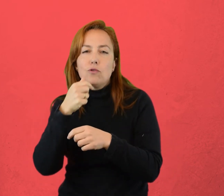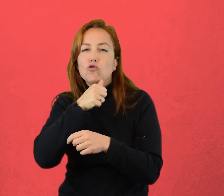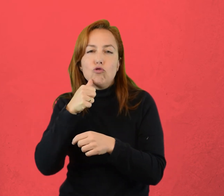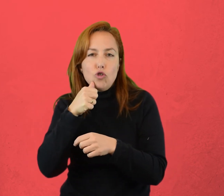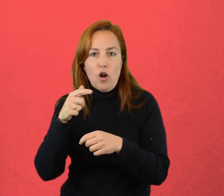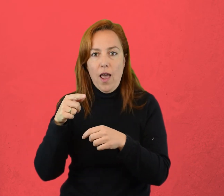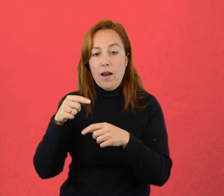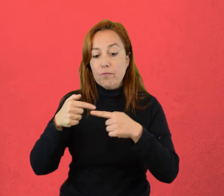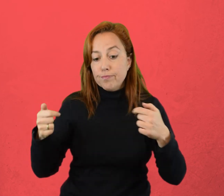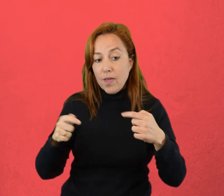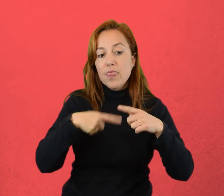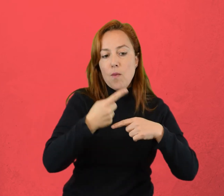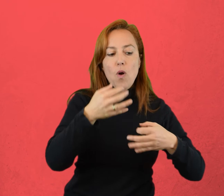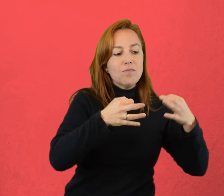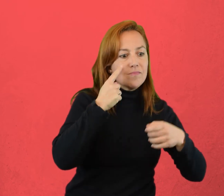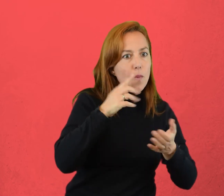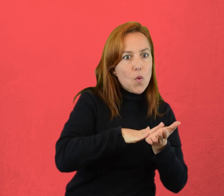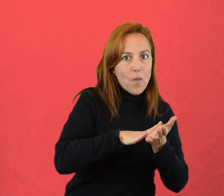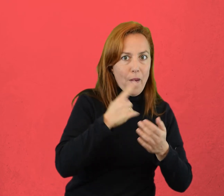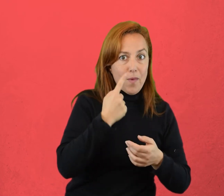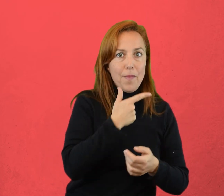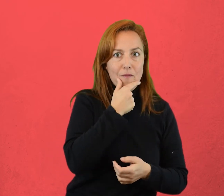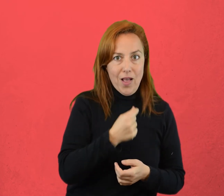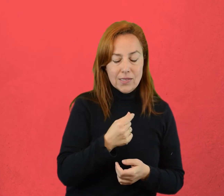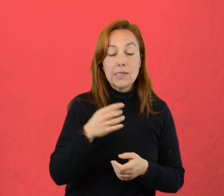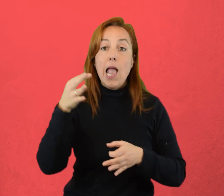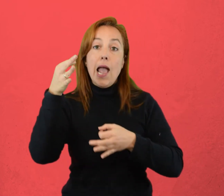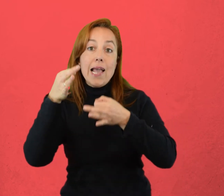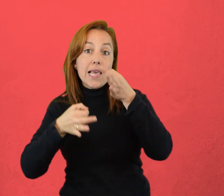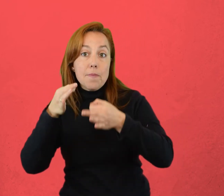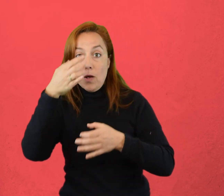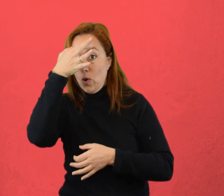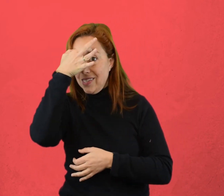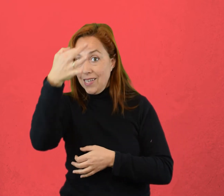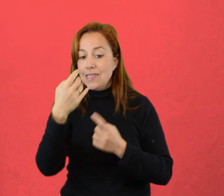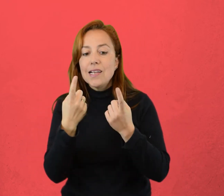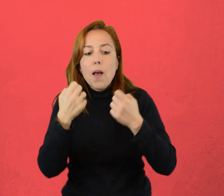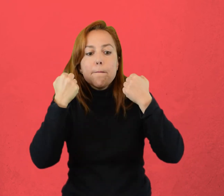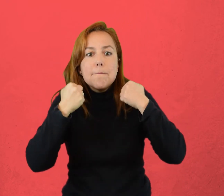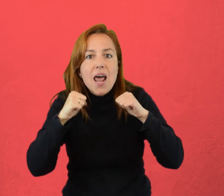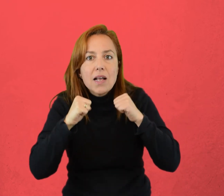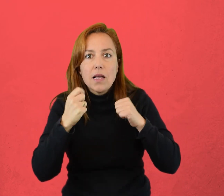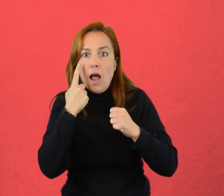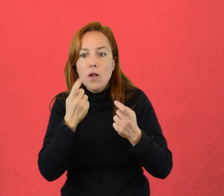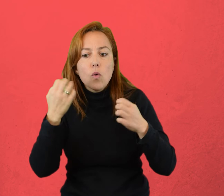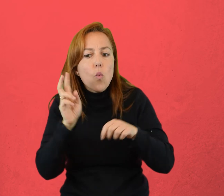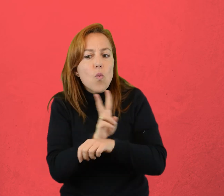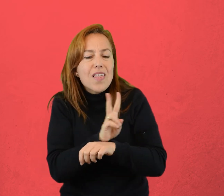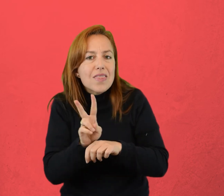ciencia experimental requiere manipular de manera adecuada y segura los materiales equipos